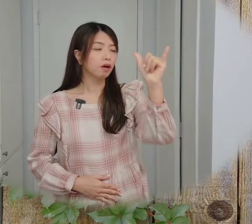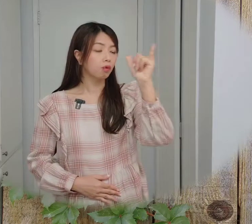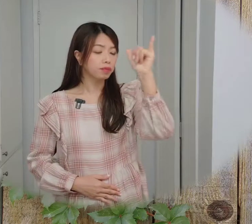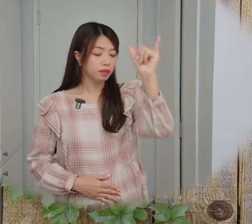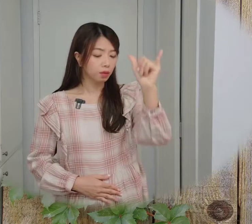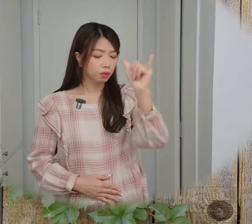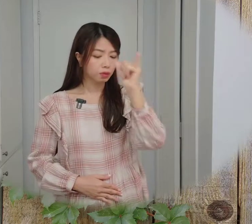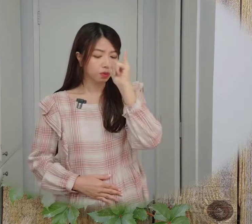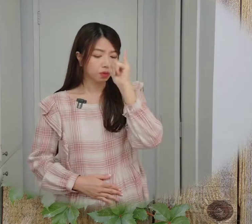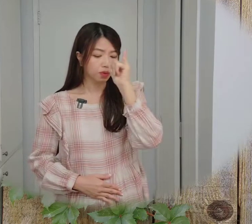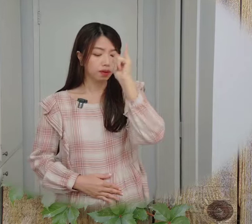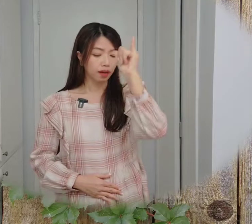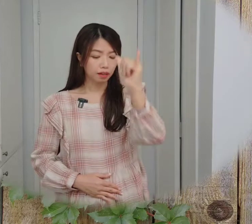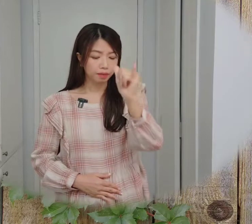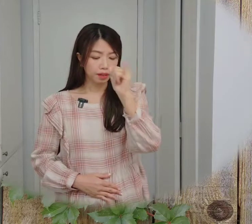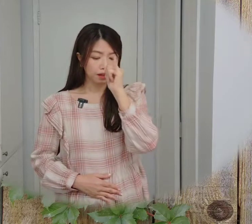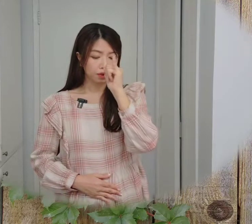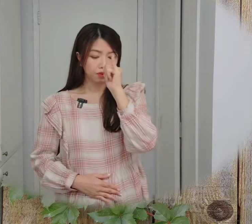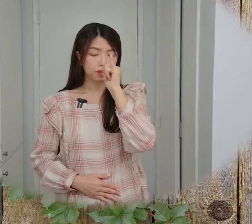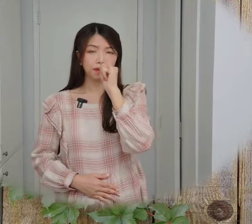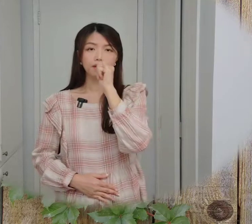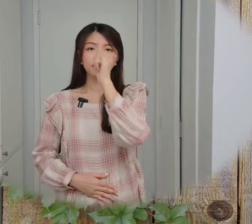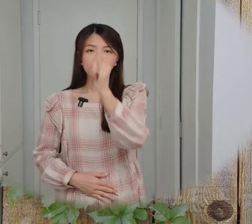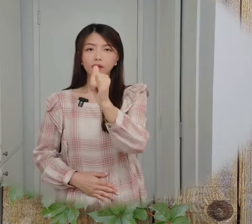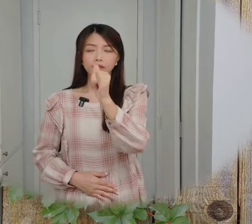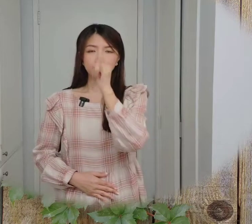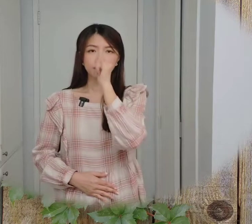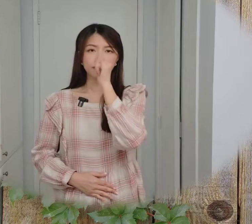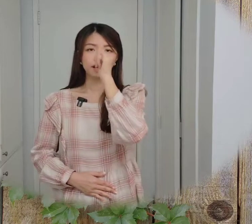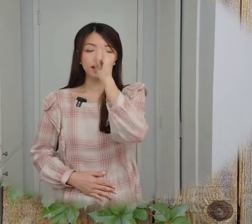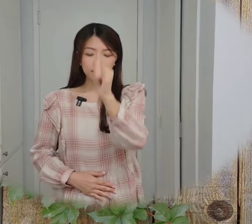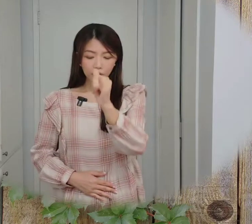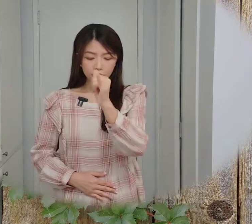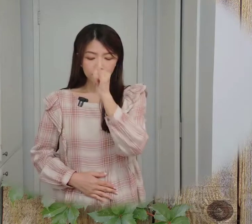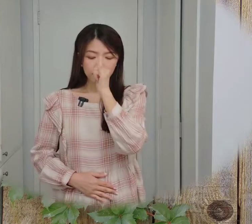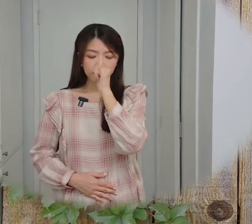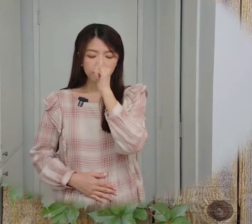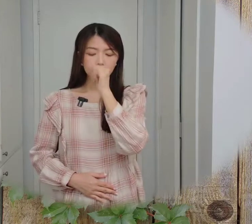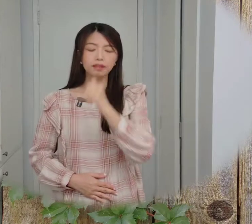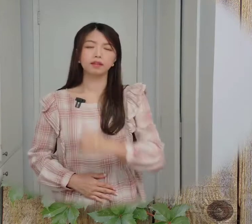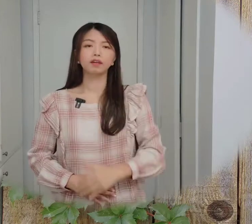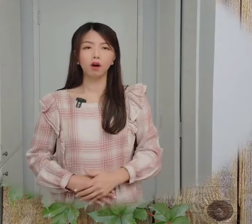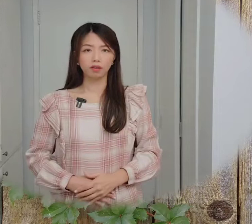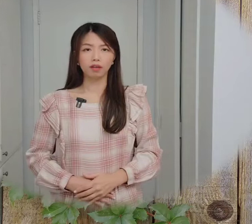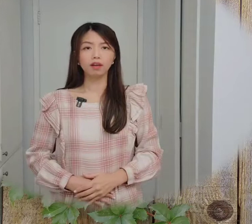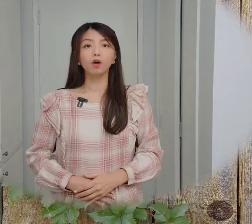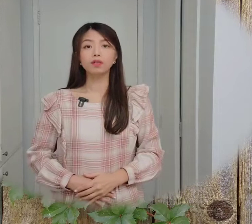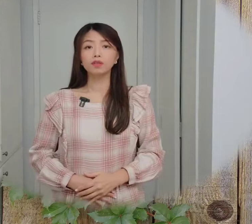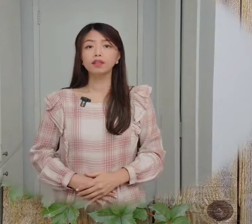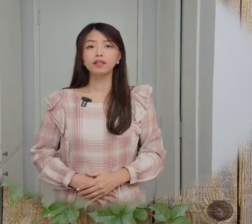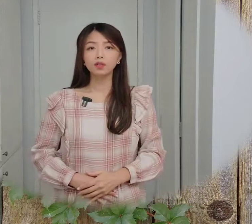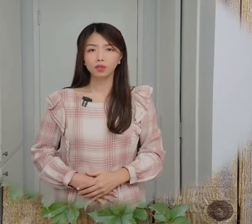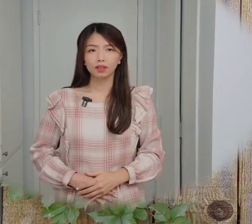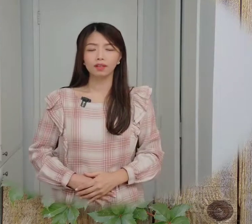펴주셔서 엄지를 코 쪽으로 이렇게 가깝게 다가와 주시면 있다라고 하는 뜻의 수어입니다. 걸을 수 있는 건,